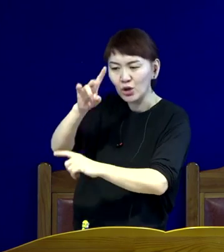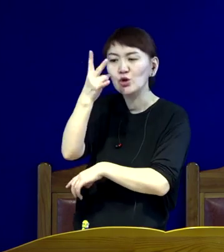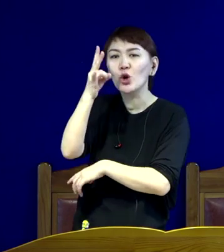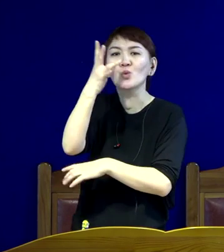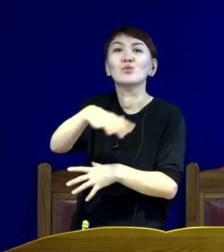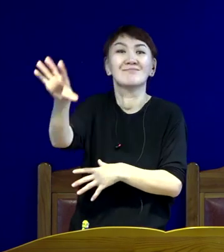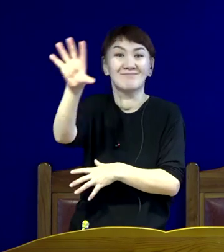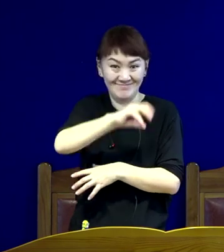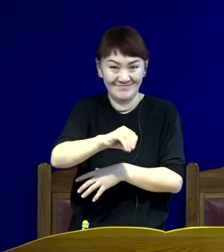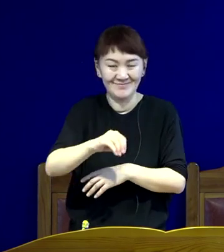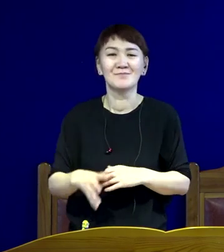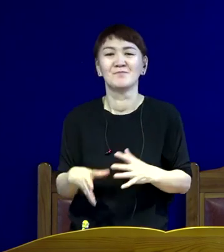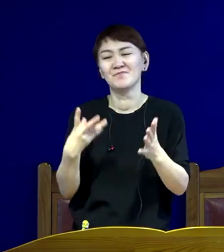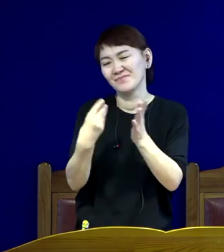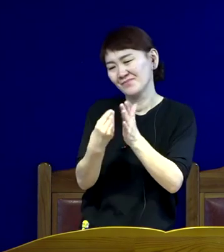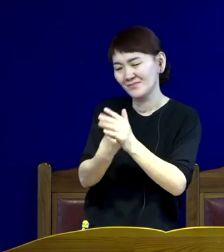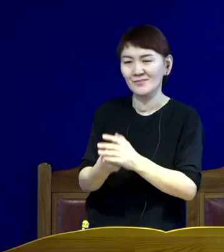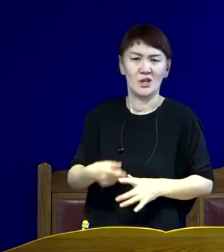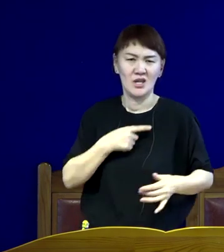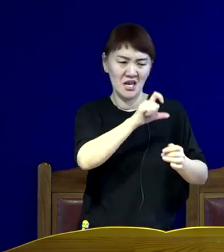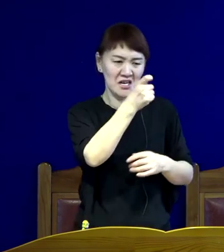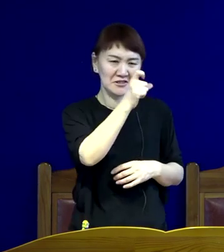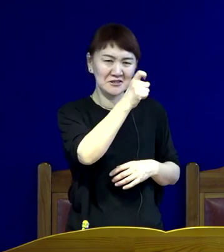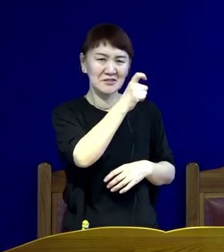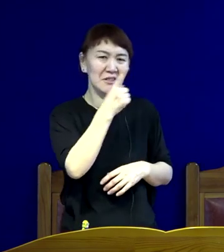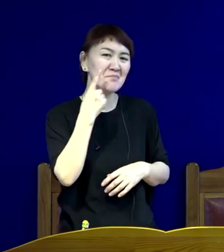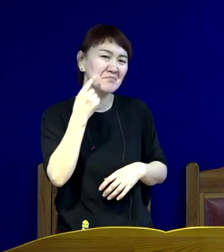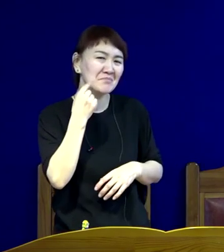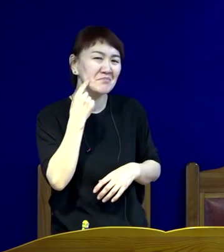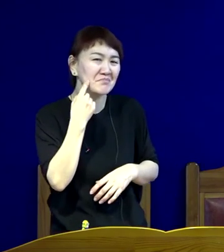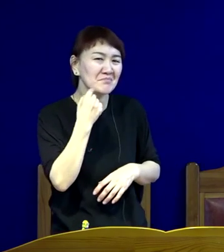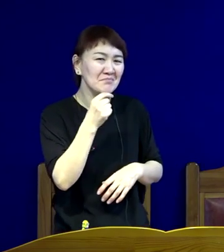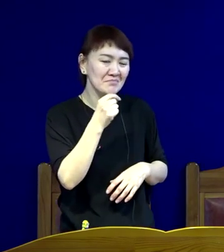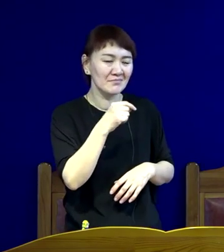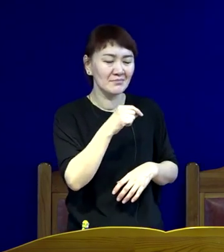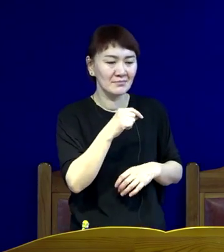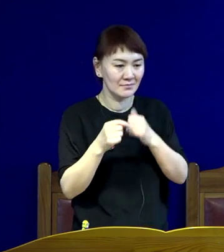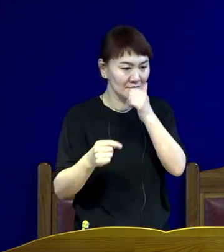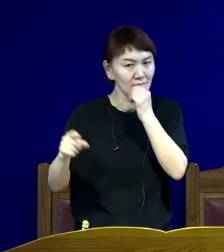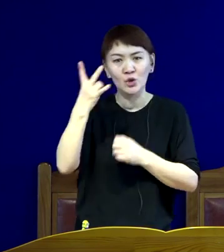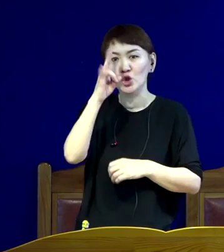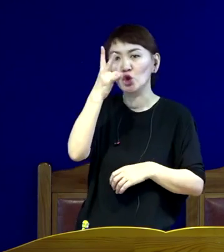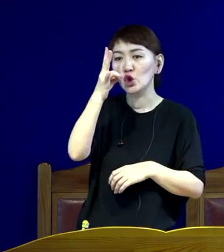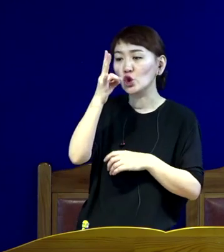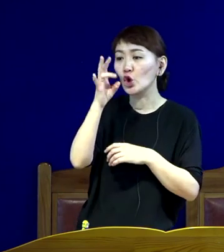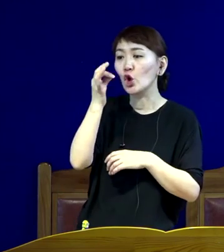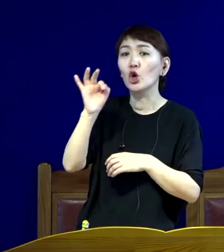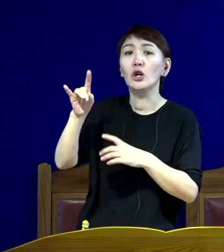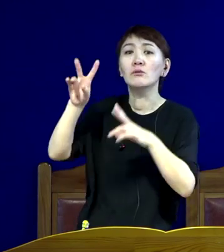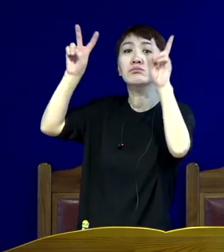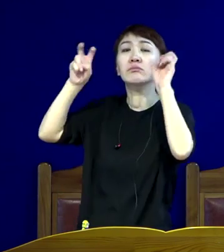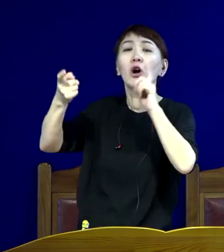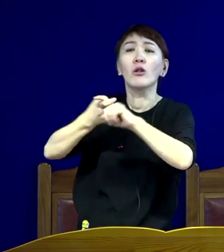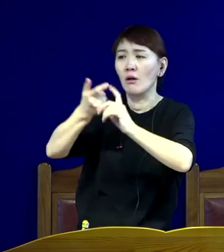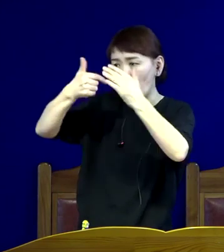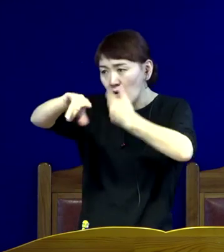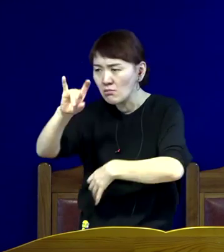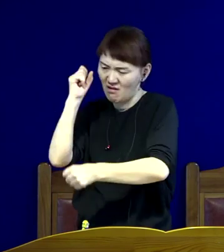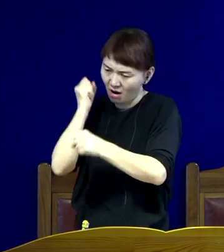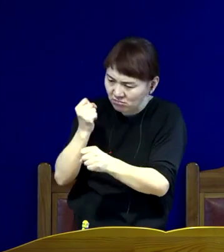за эхнэр нь ингээл гэрийнхээ ажлыг хийн, нөхөр хүн бол гадагшаа гараад ажиллана.